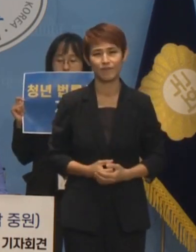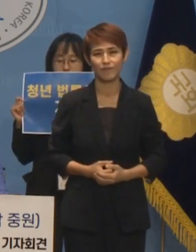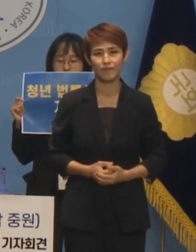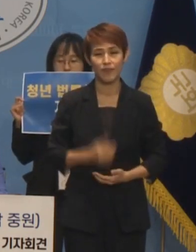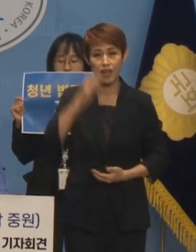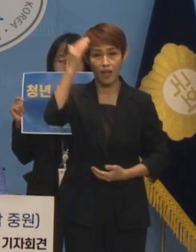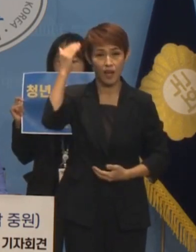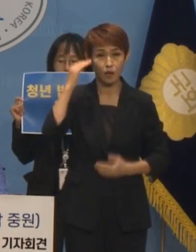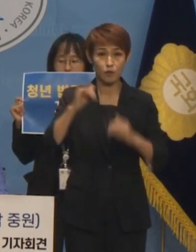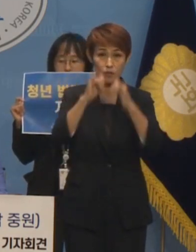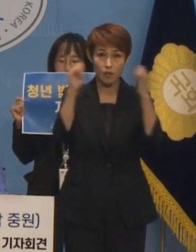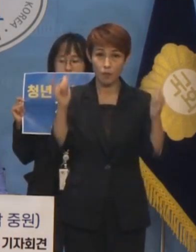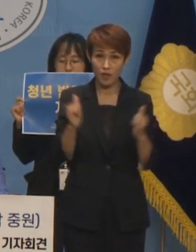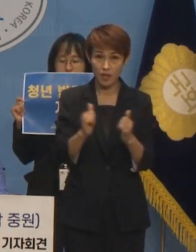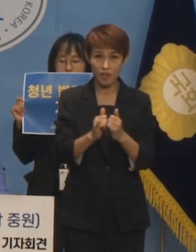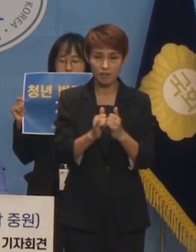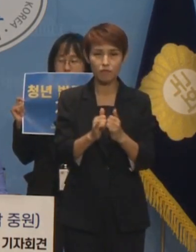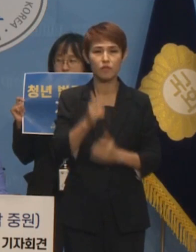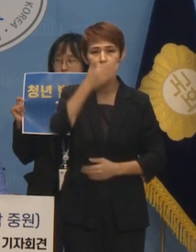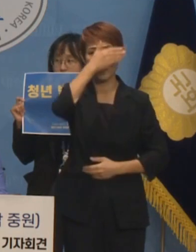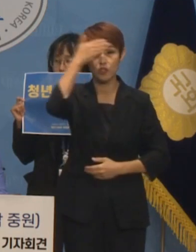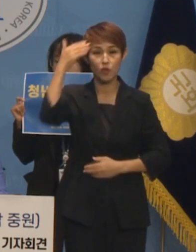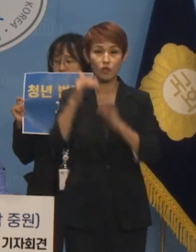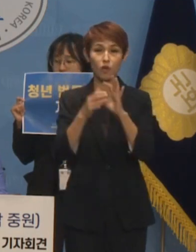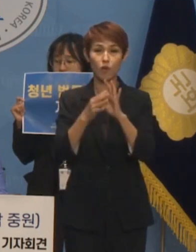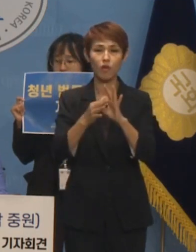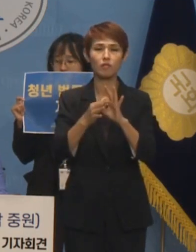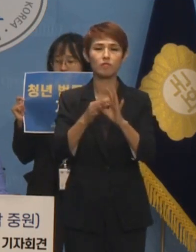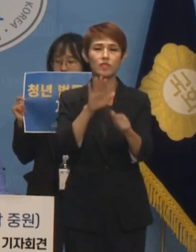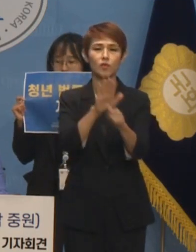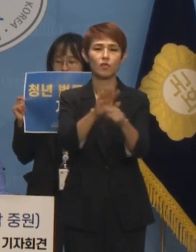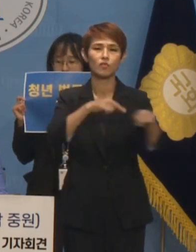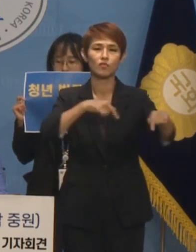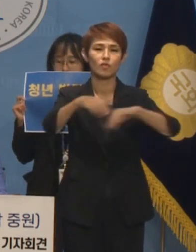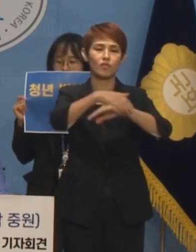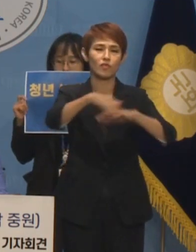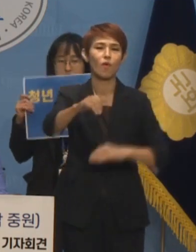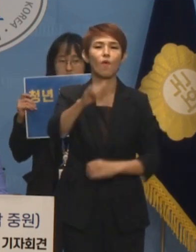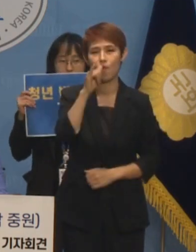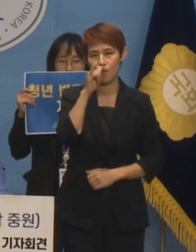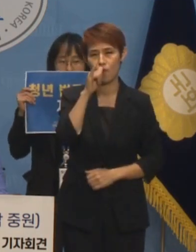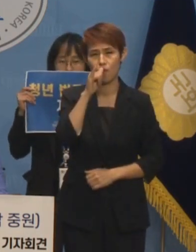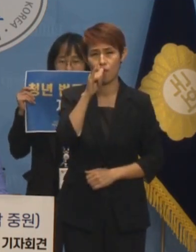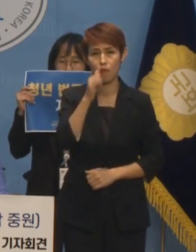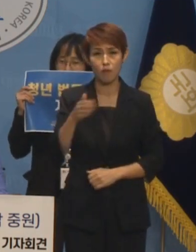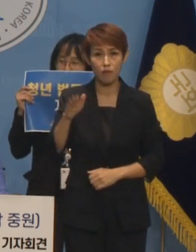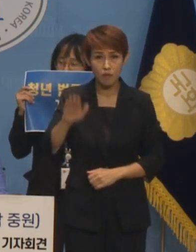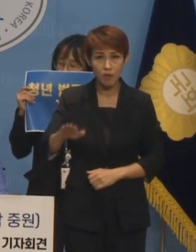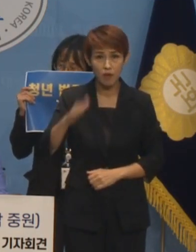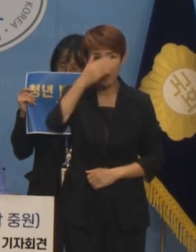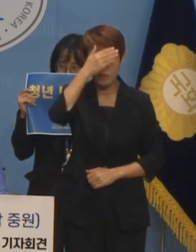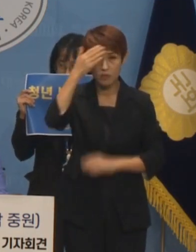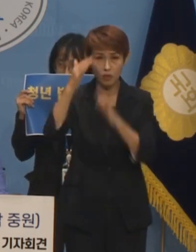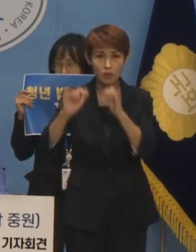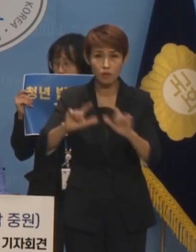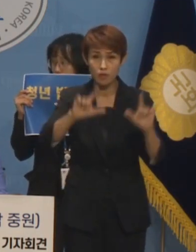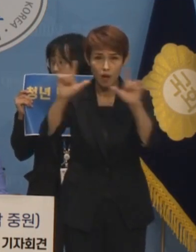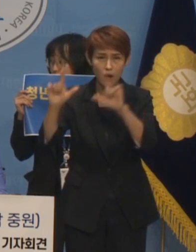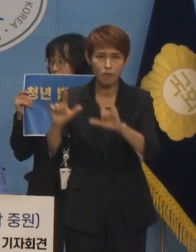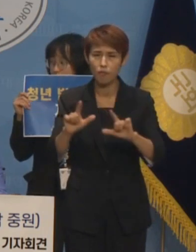사회는 여러 청년 지원 정책이 시행되고 있지만 청년들의 삶은 좀처럼 나아지지 않고